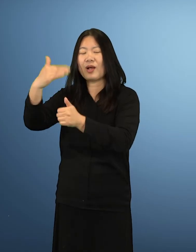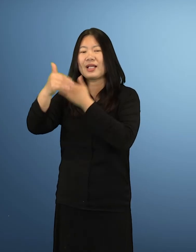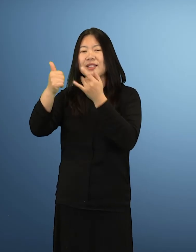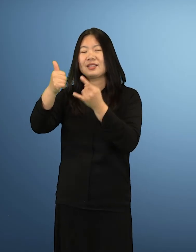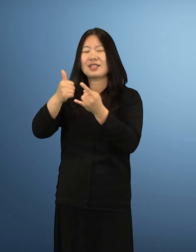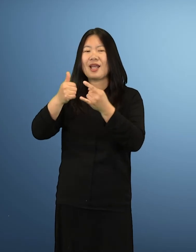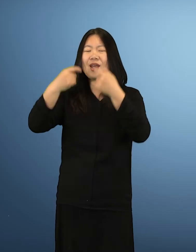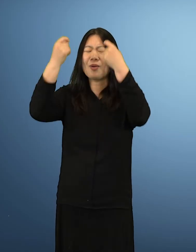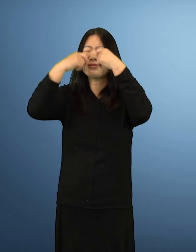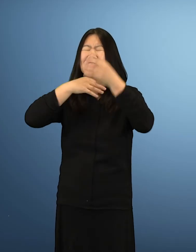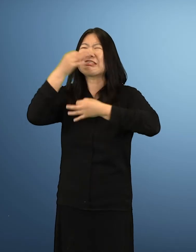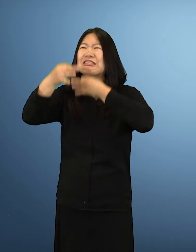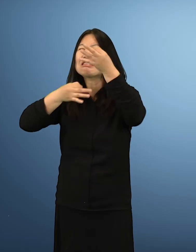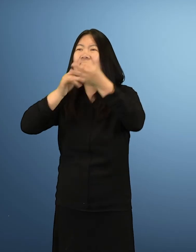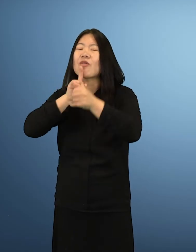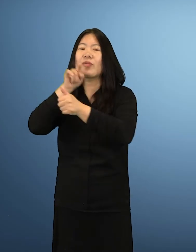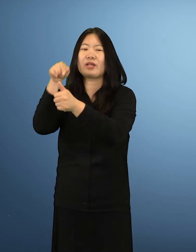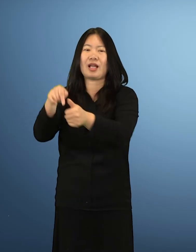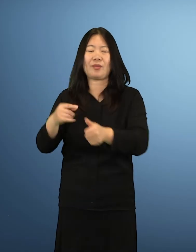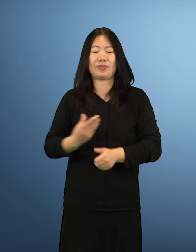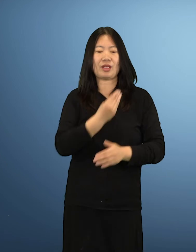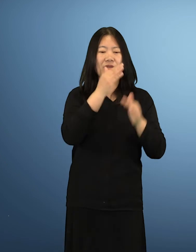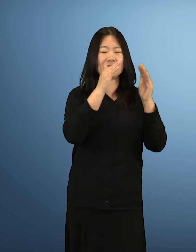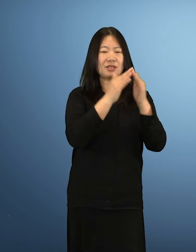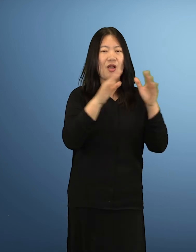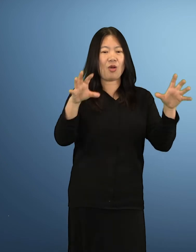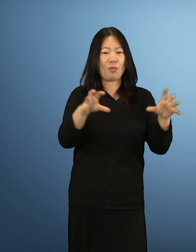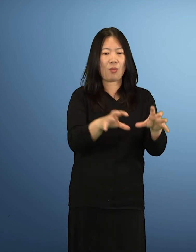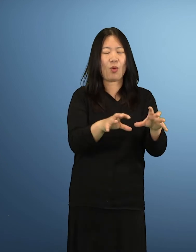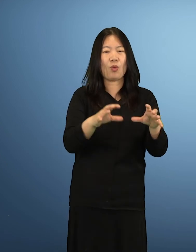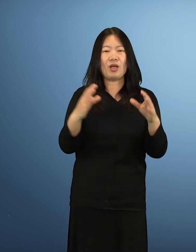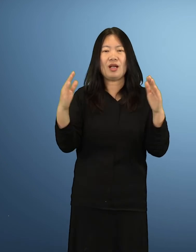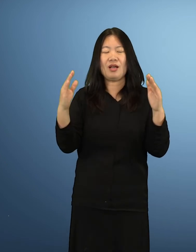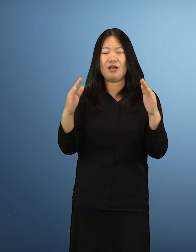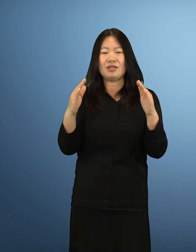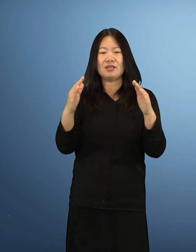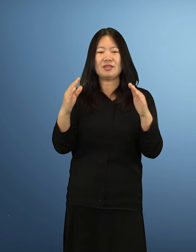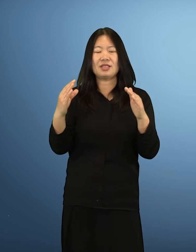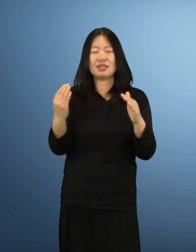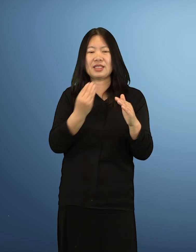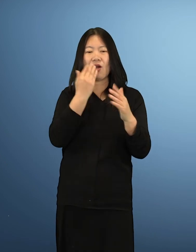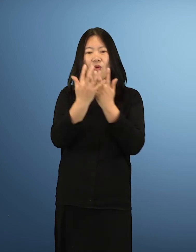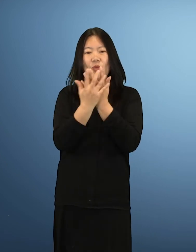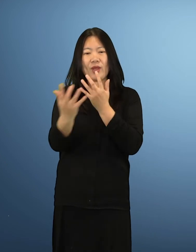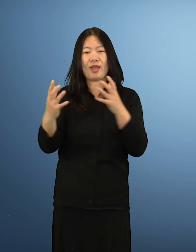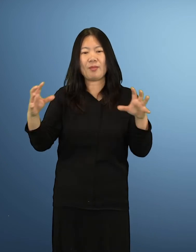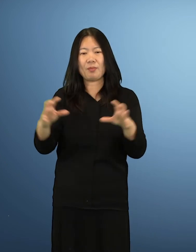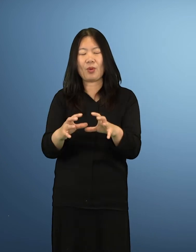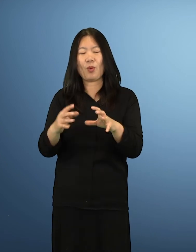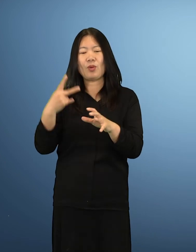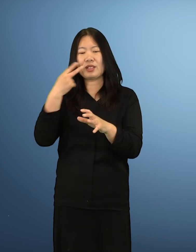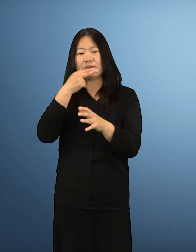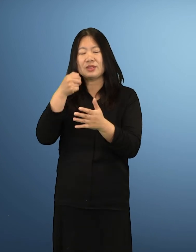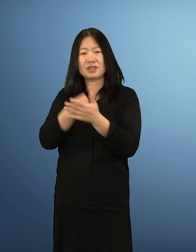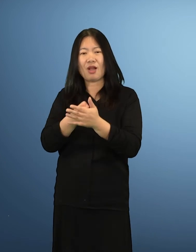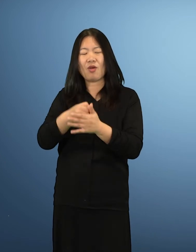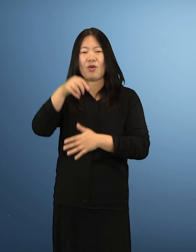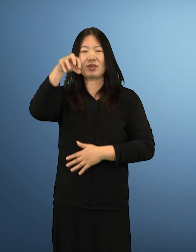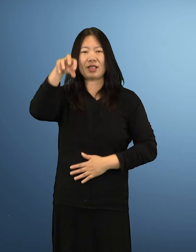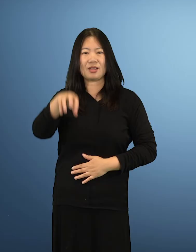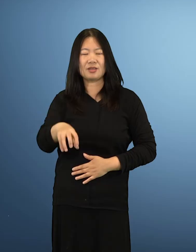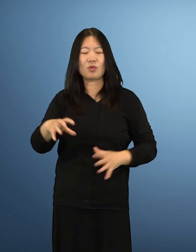부르짖을지어다. 자, 여기 보니까 성전 모으고 성회를 소집하고 금식을 정하고